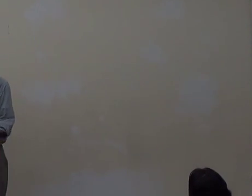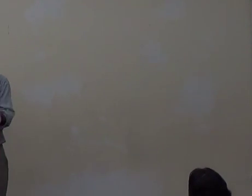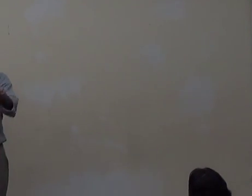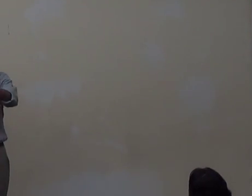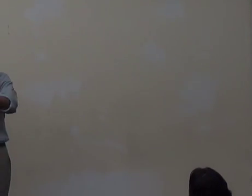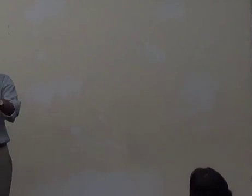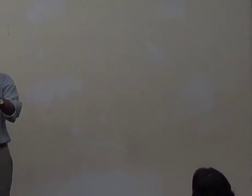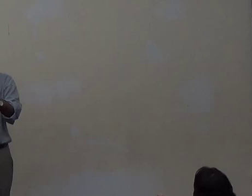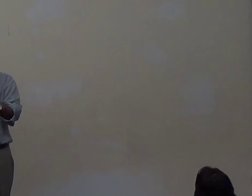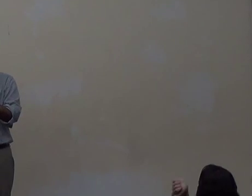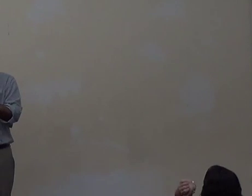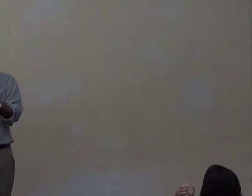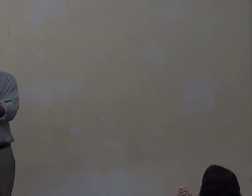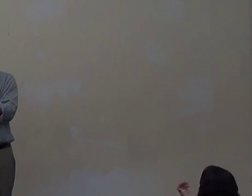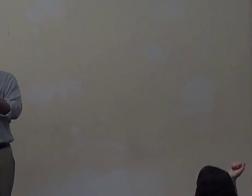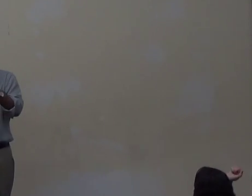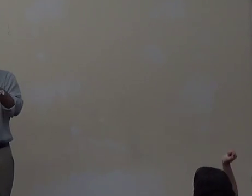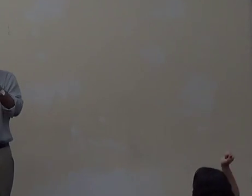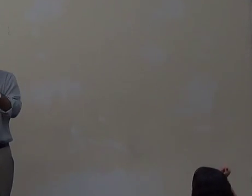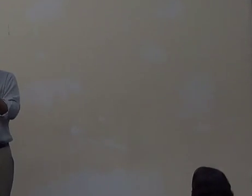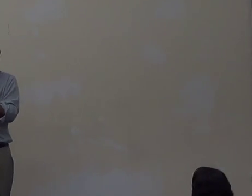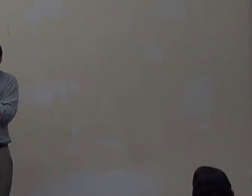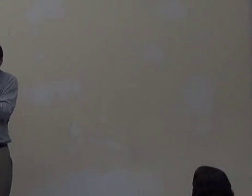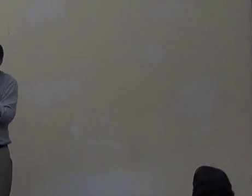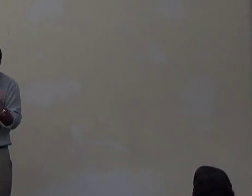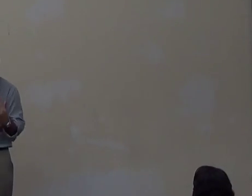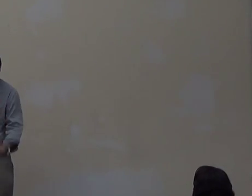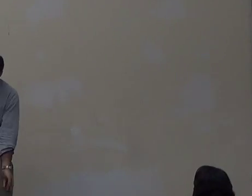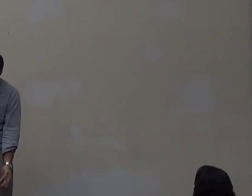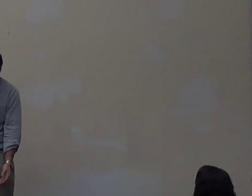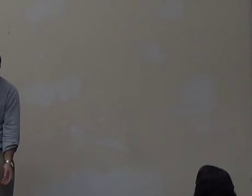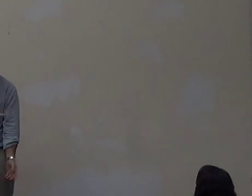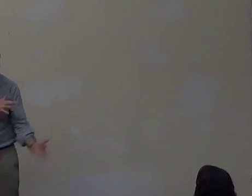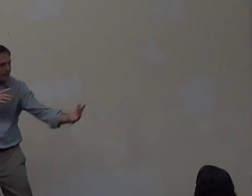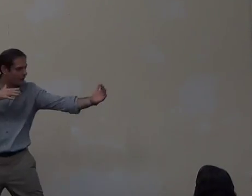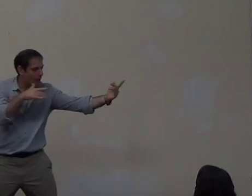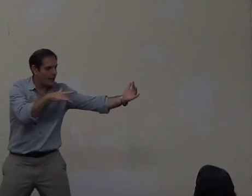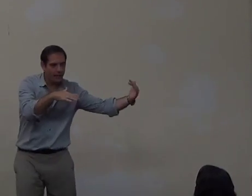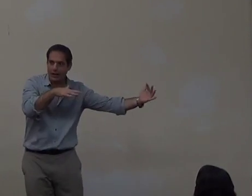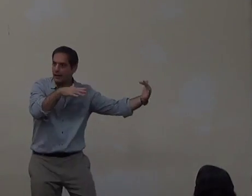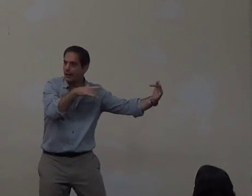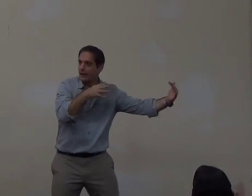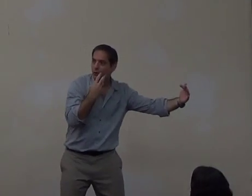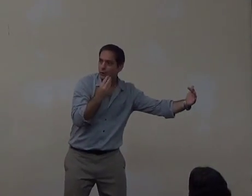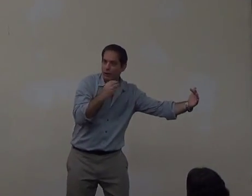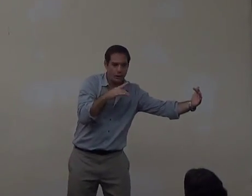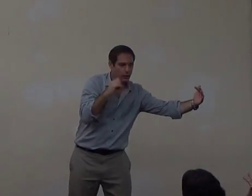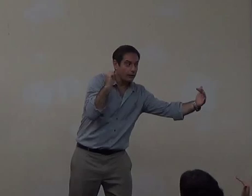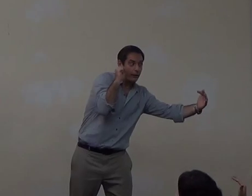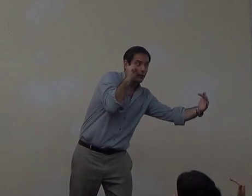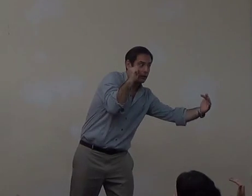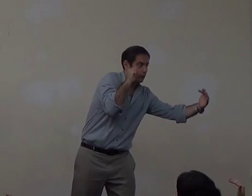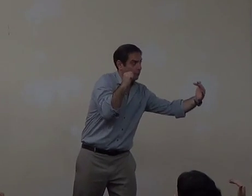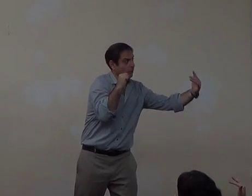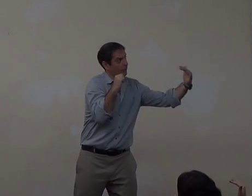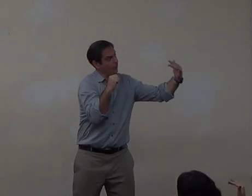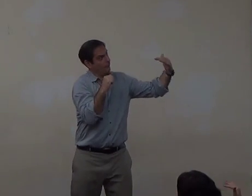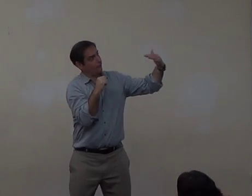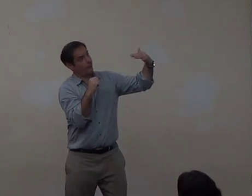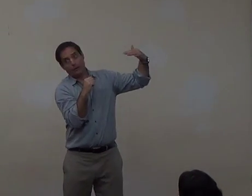¿Y qué pasaba cuando Moisés bajaba las manos? ¿Qué pasaba con la guerra? Los